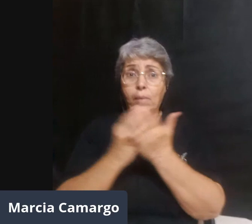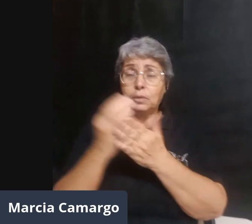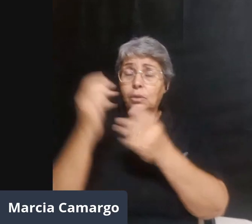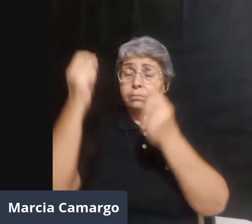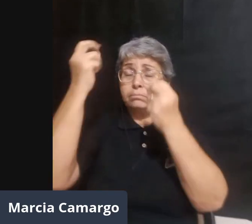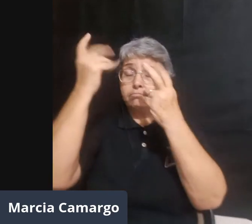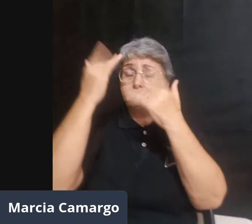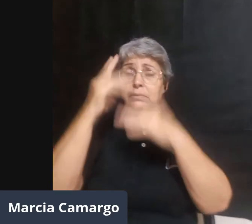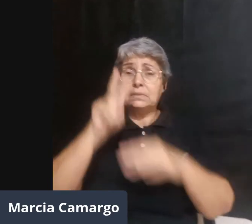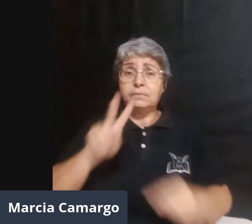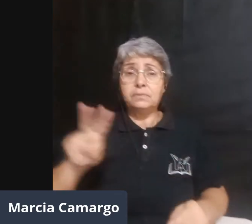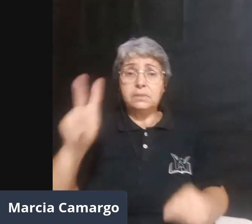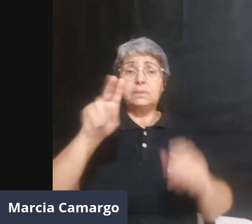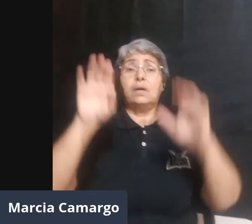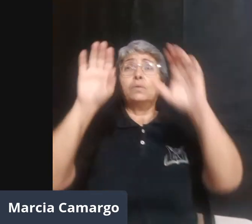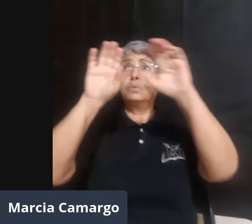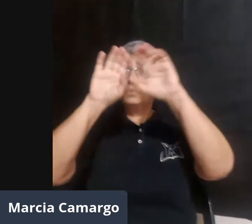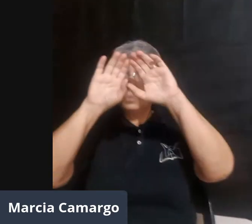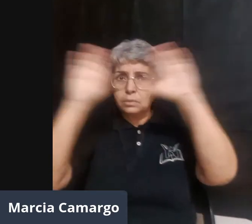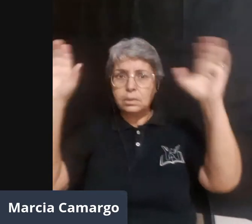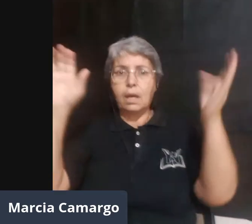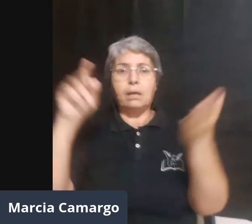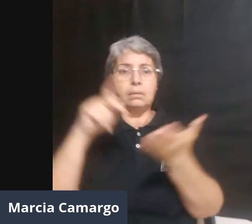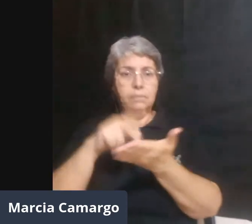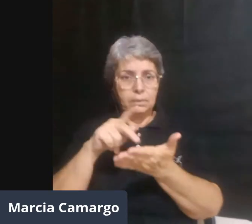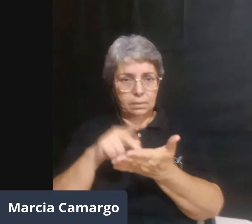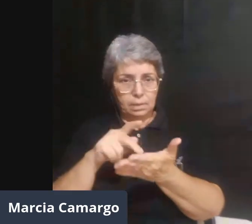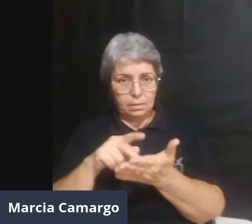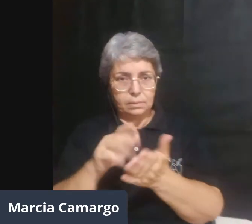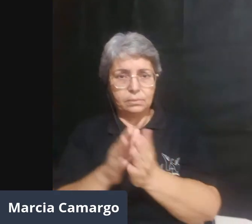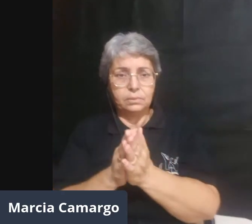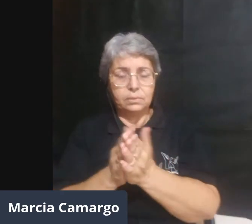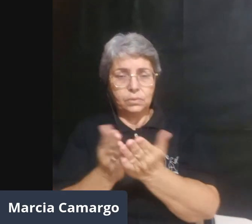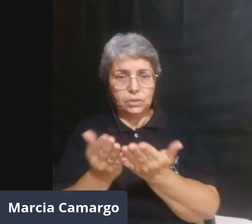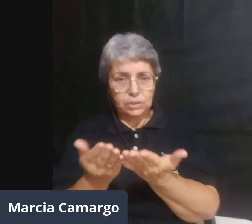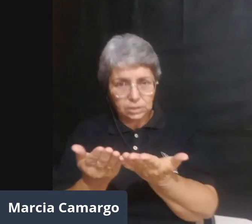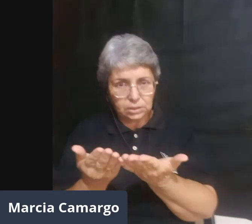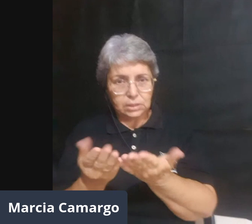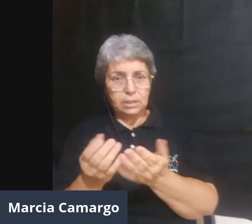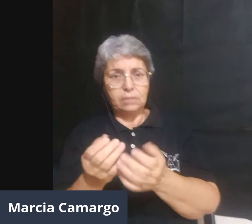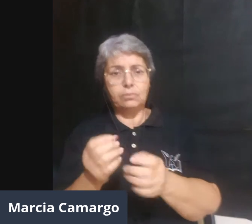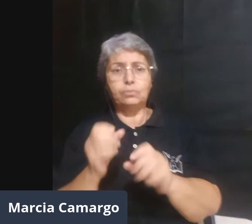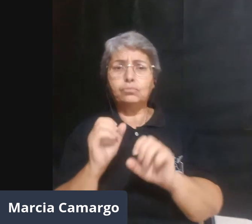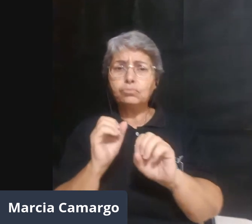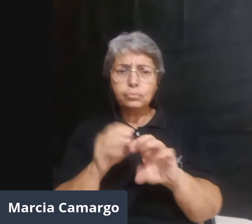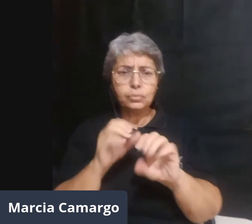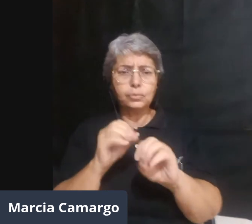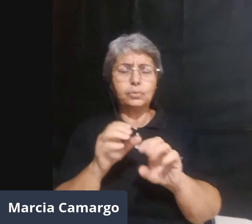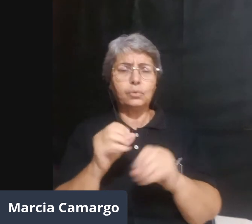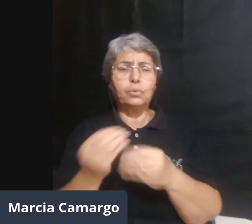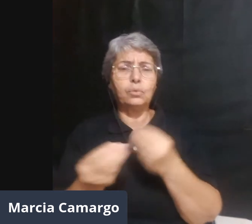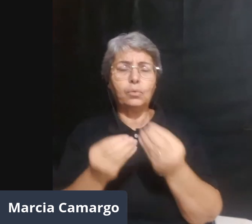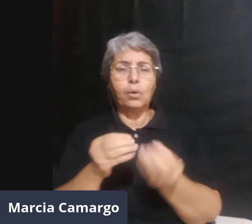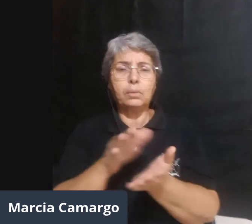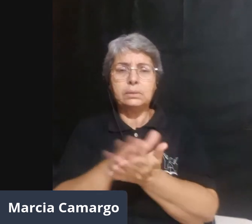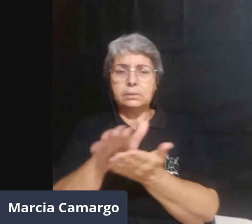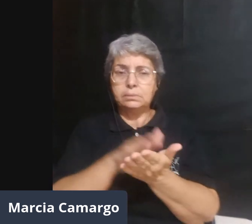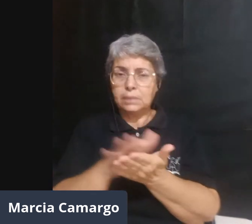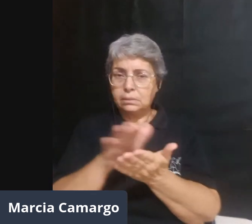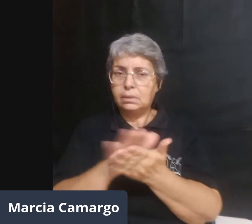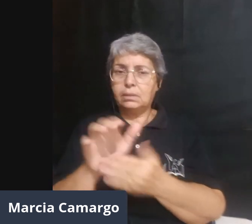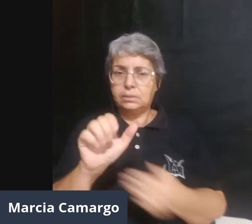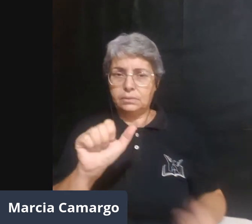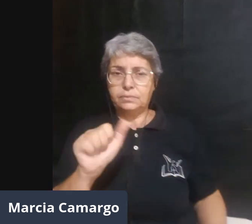livro O Grande Movimento Adventista, da editora dos Pioneiros, traz registros de testemunhas dessa época.